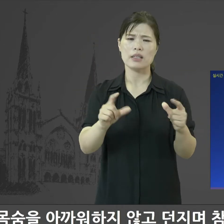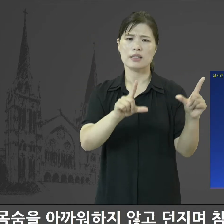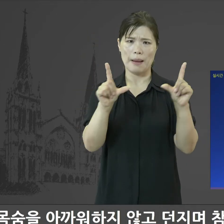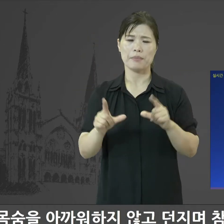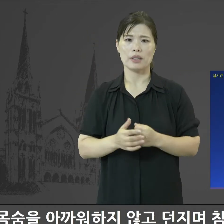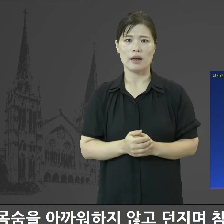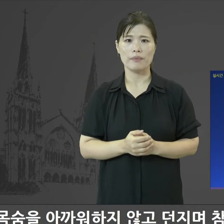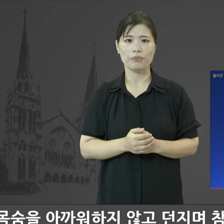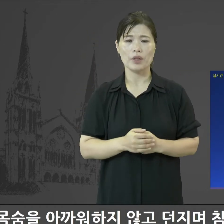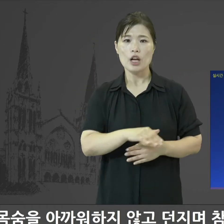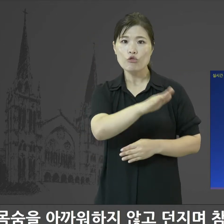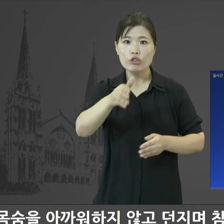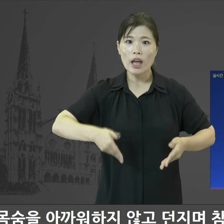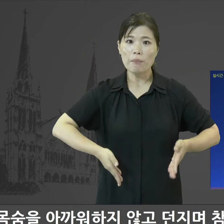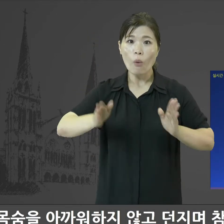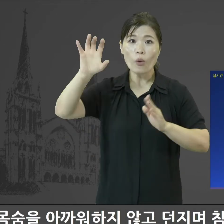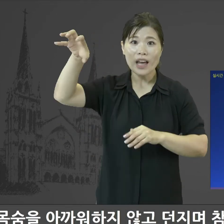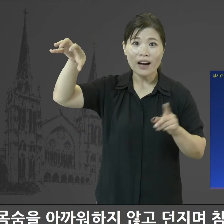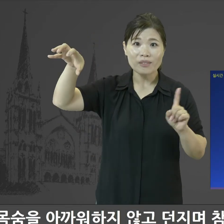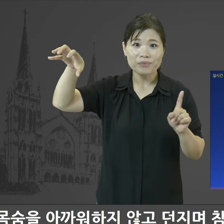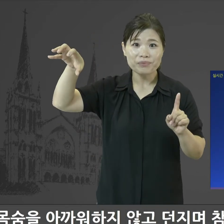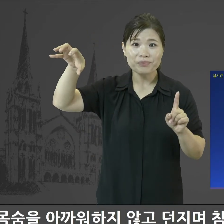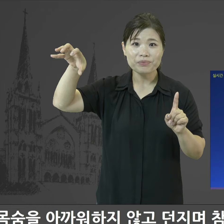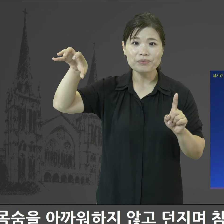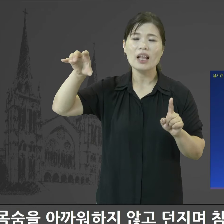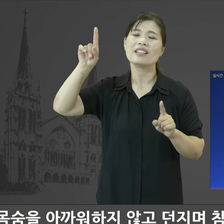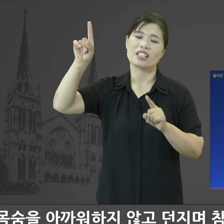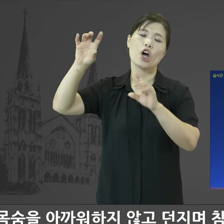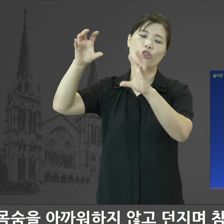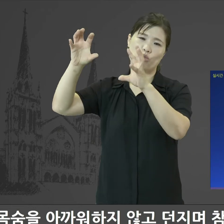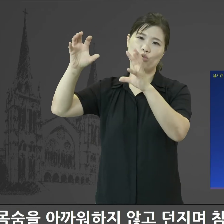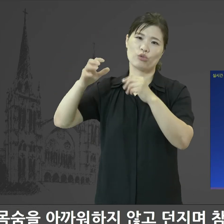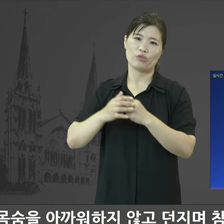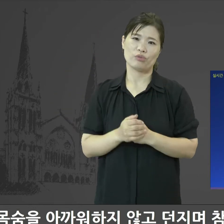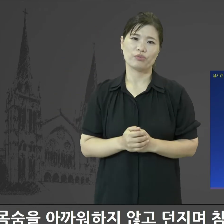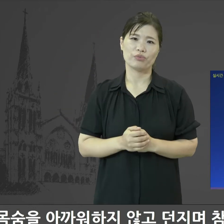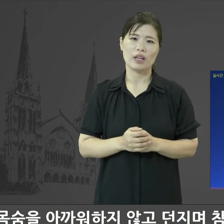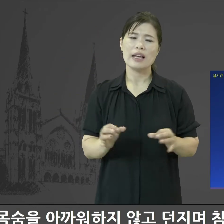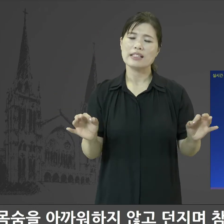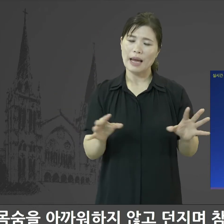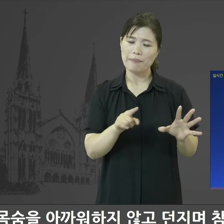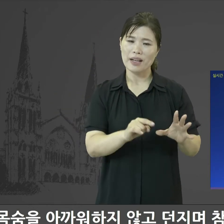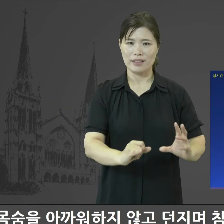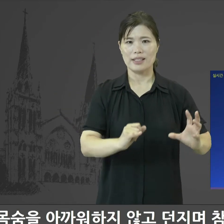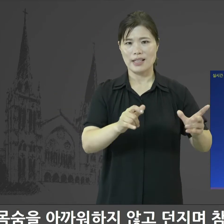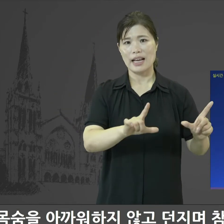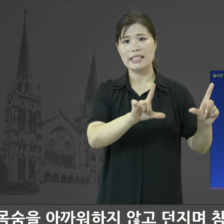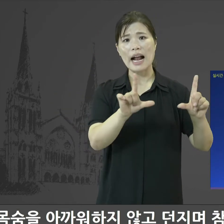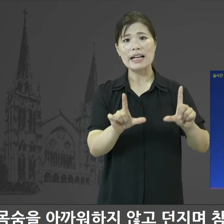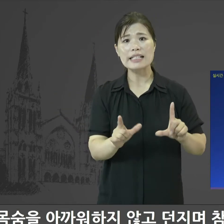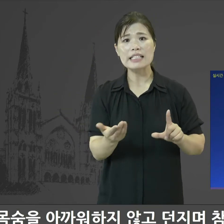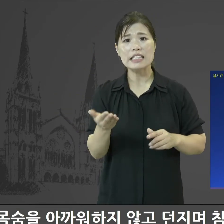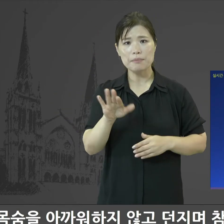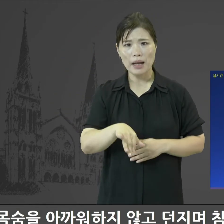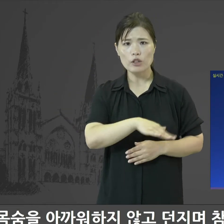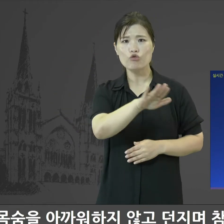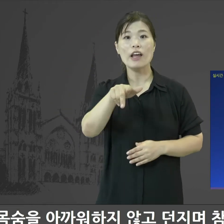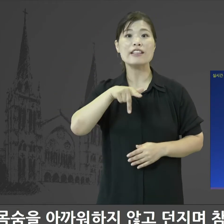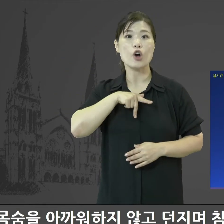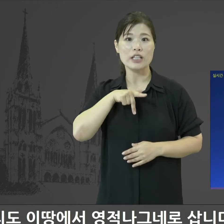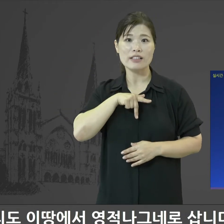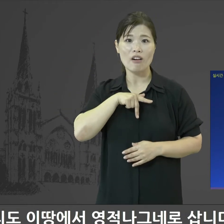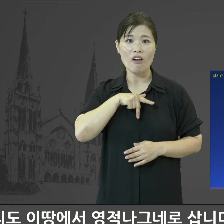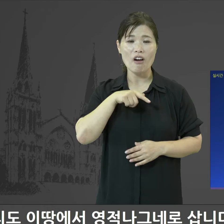그리고 우리의 본향은 저 천국입니다. 그래서 잠시 이 세상에 살고 있지만 우리의 정체성은